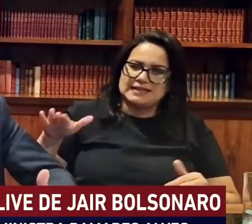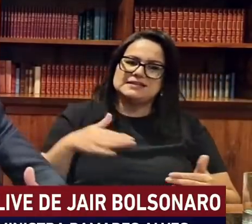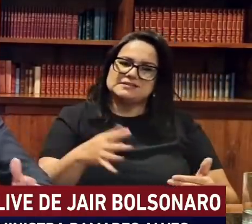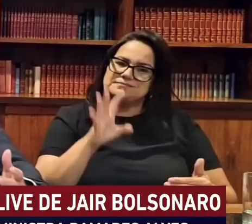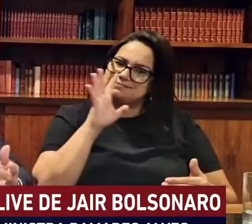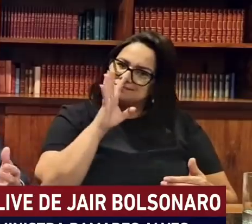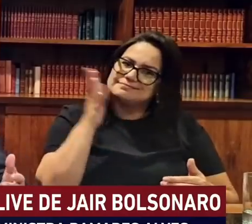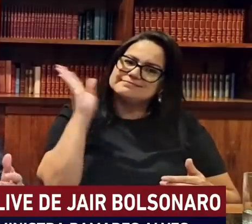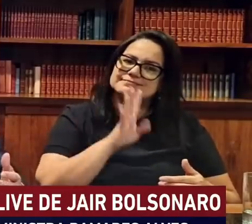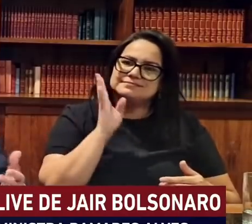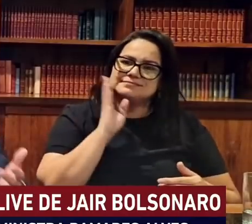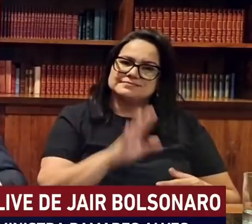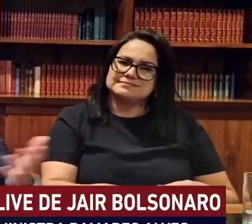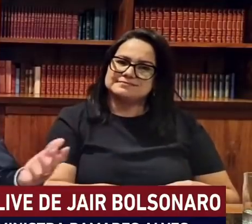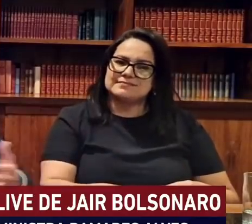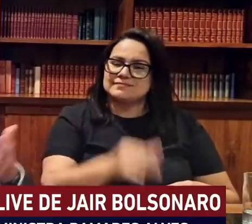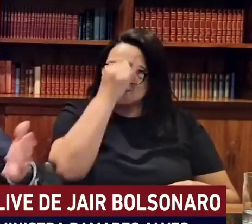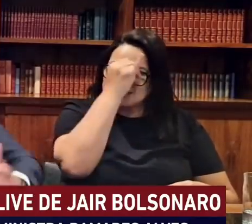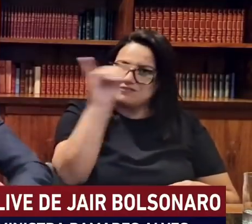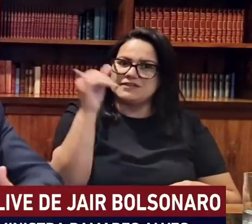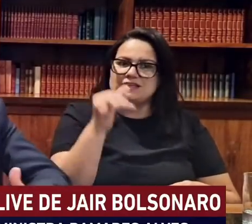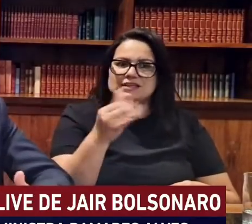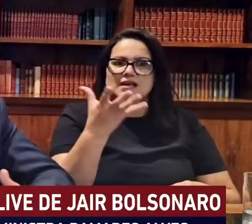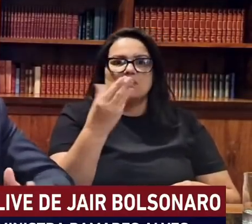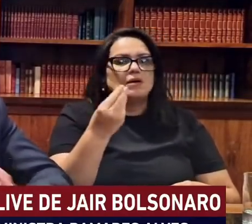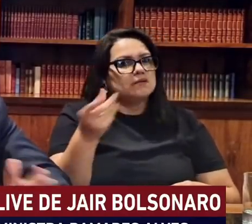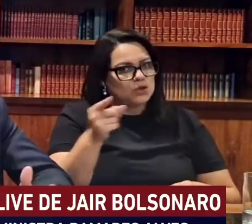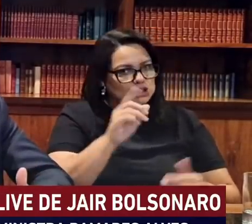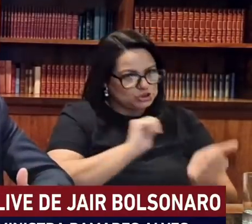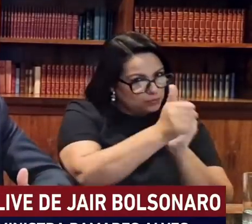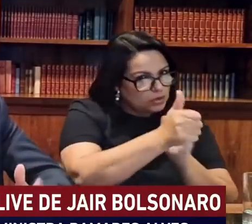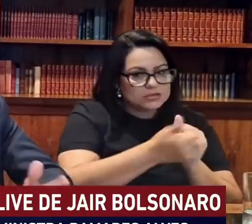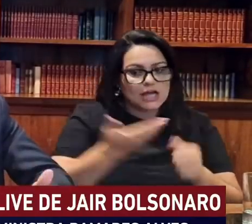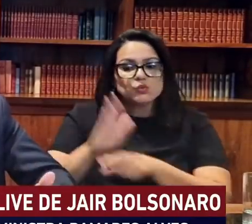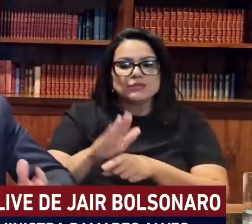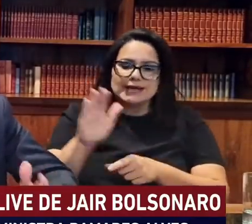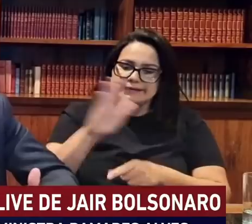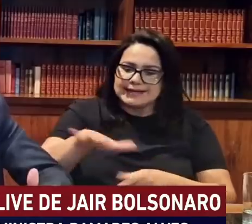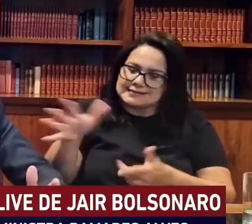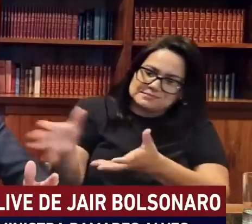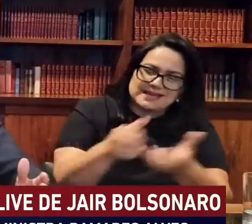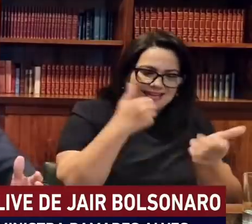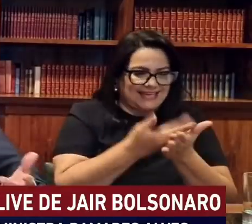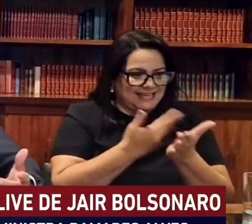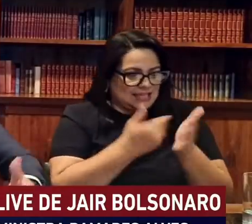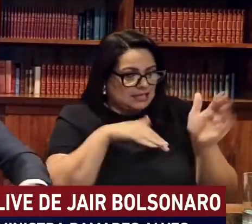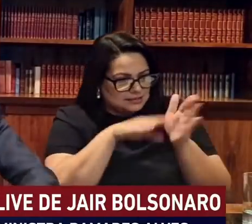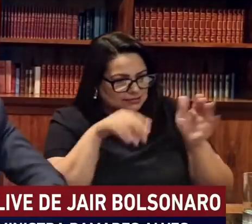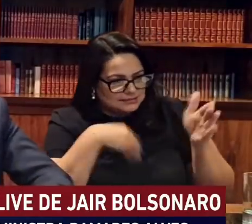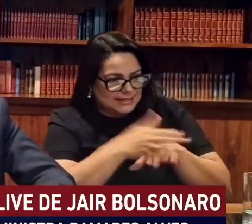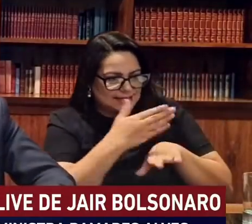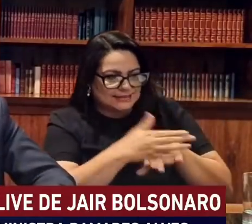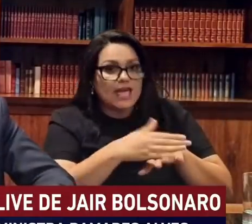Realmente evita muita gente entrar num caminho, muitas vezes sem volta. E podemos